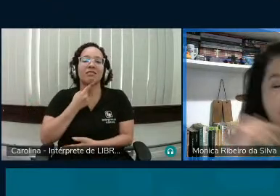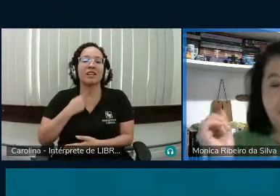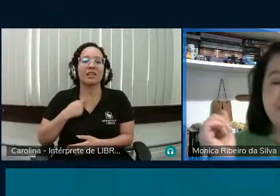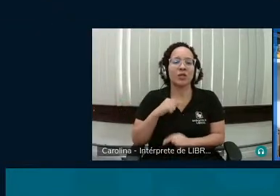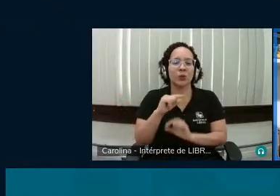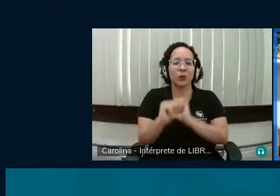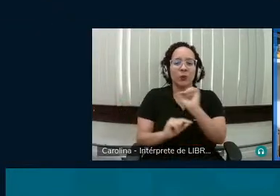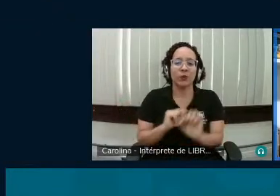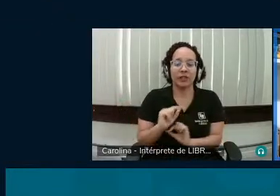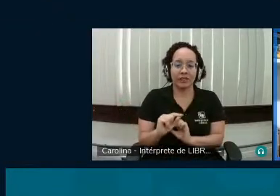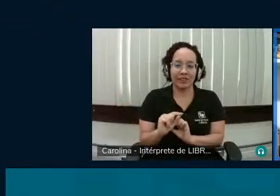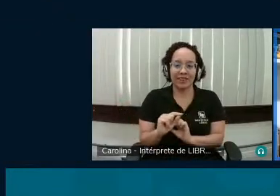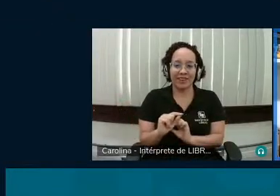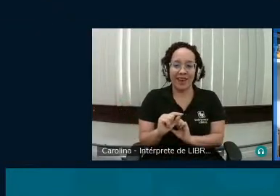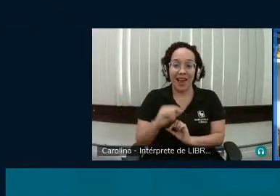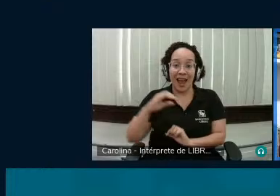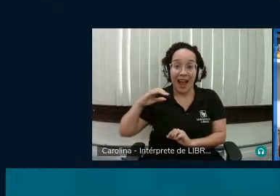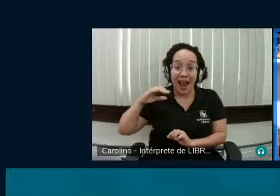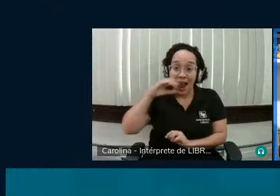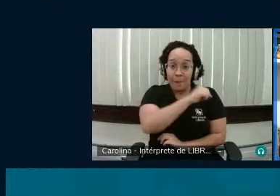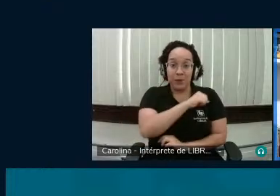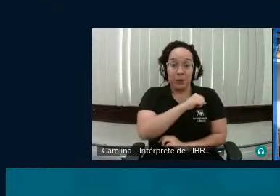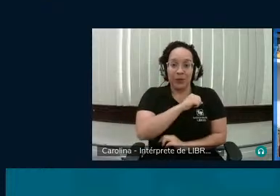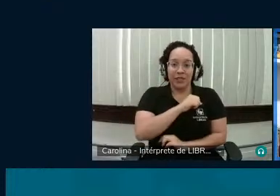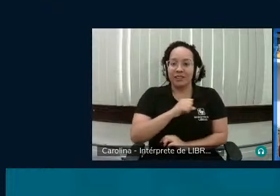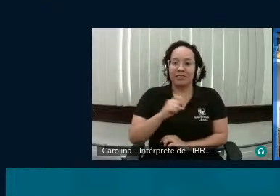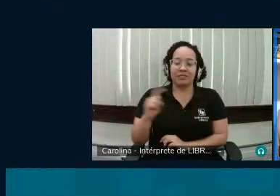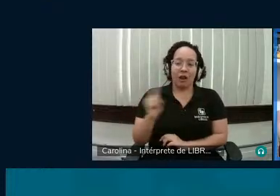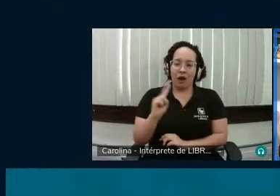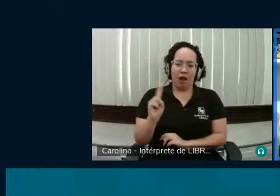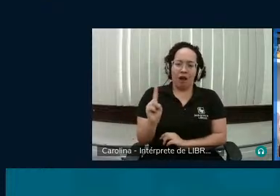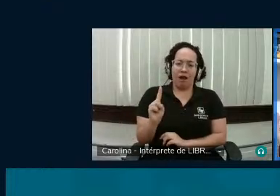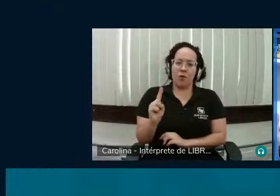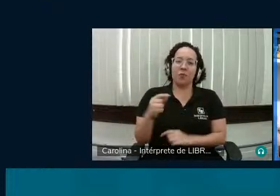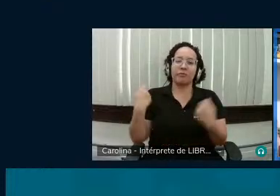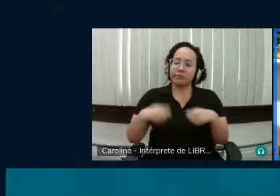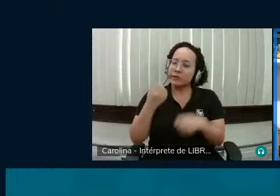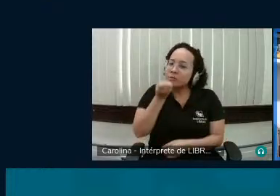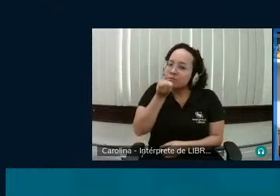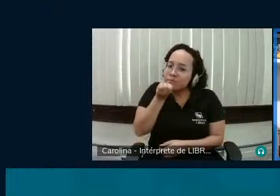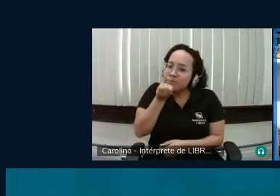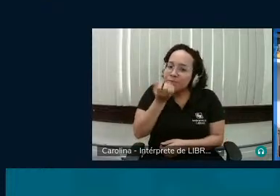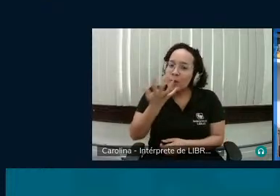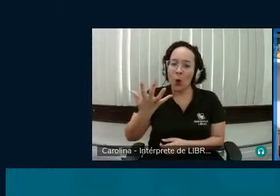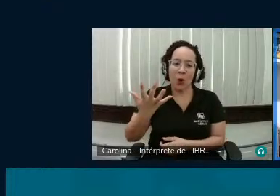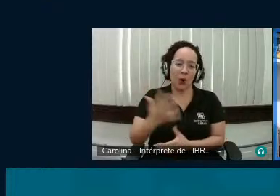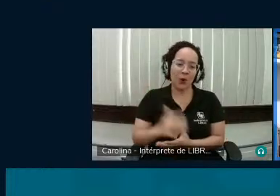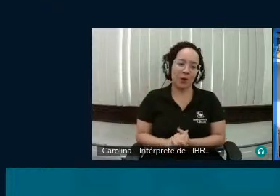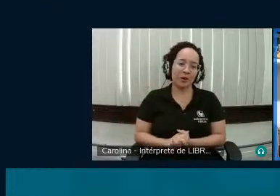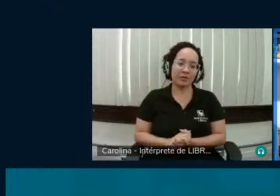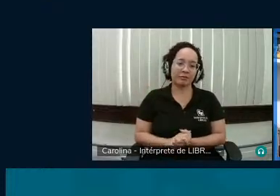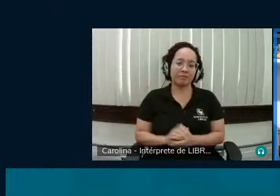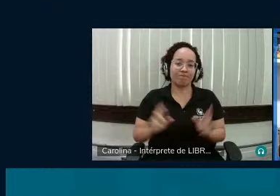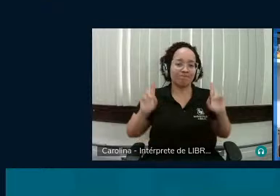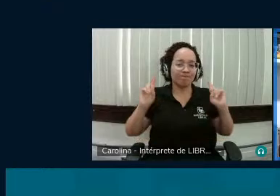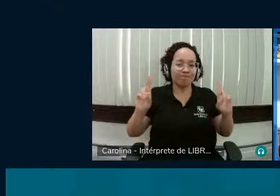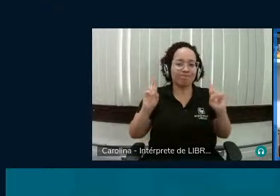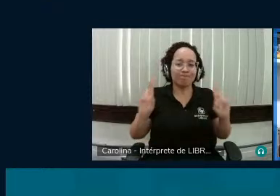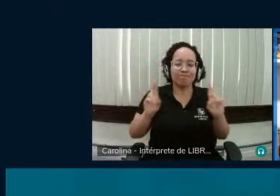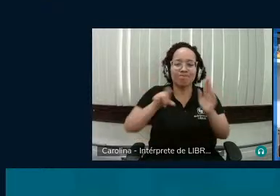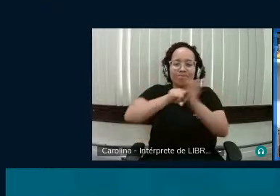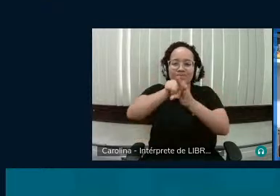que não passe rápido, né, mas que seja muito bom. Né, que seja um tempo de estudo, dedicação,